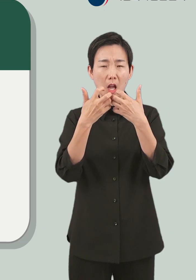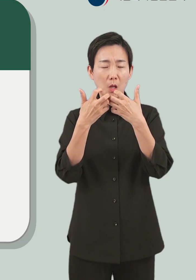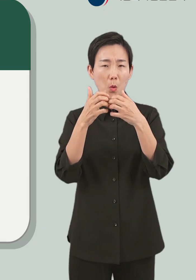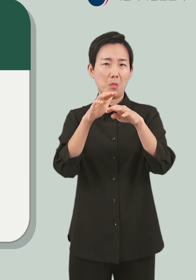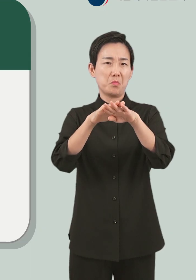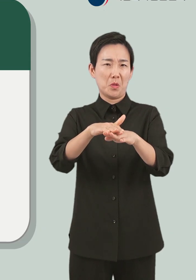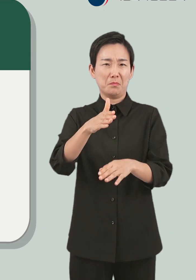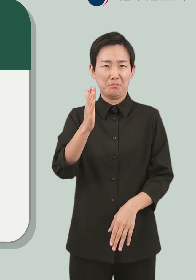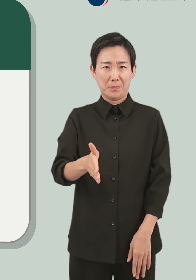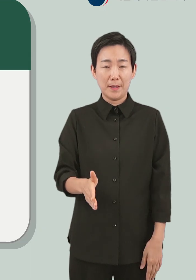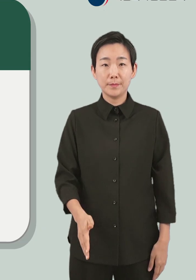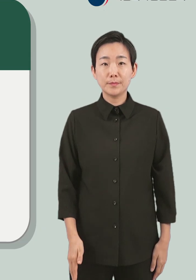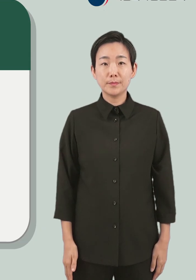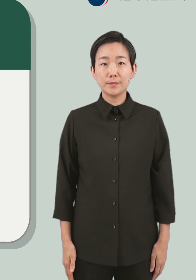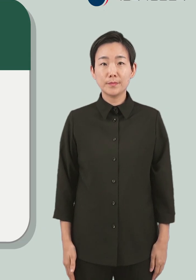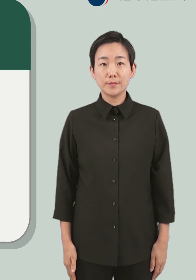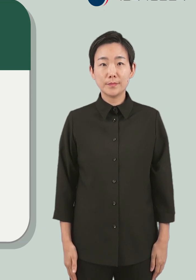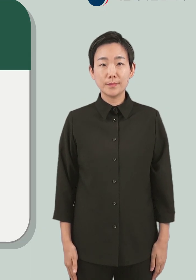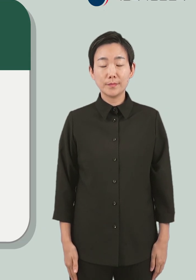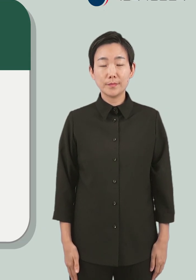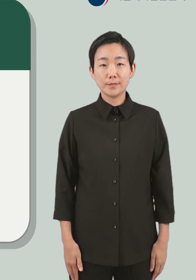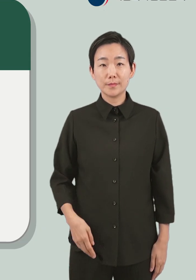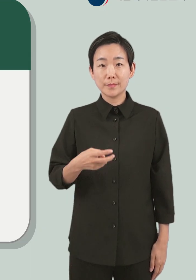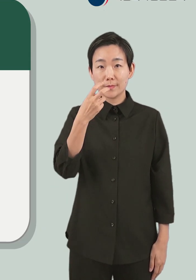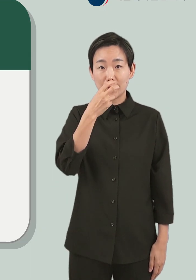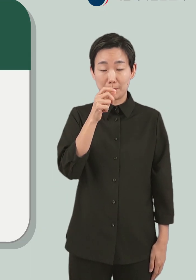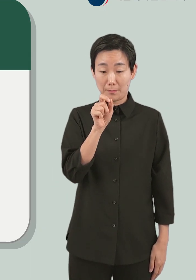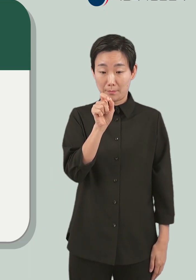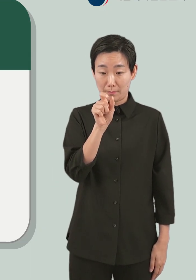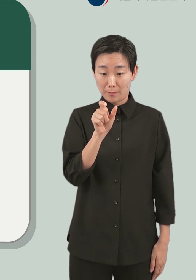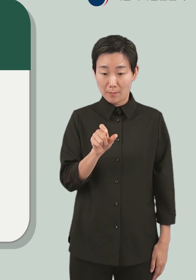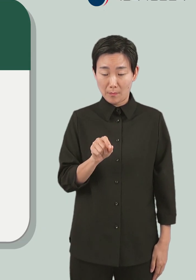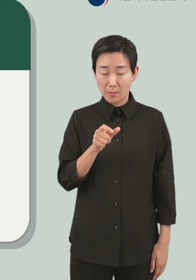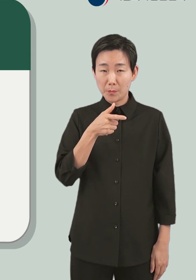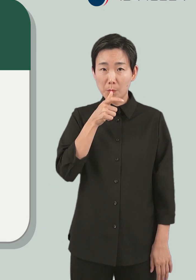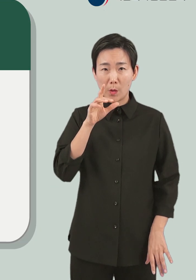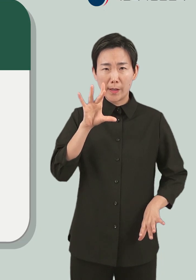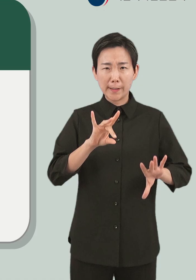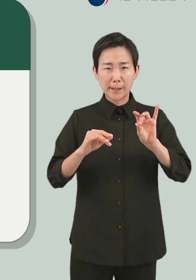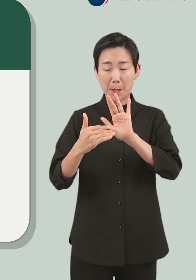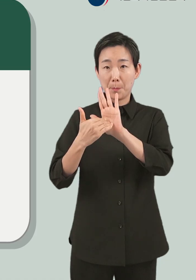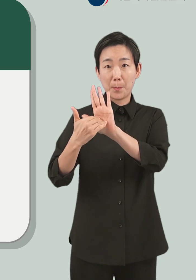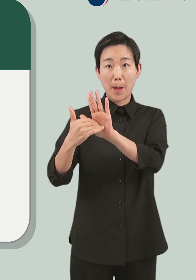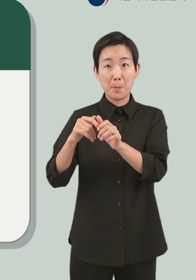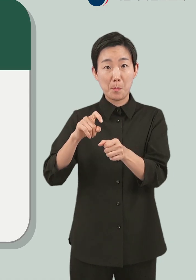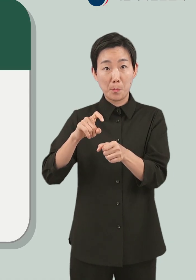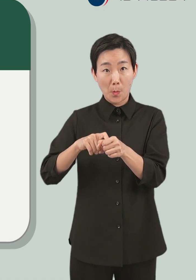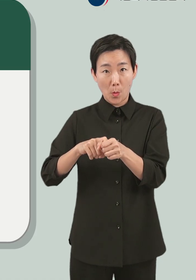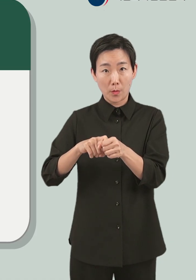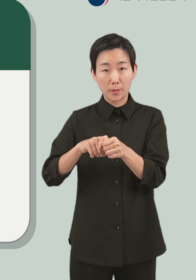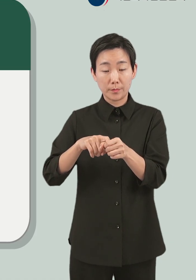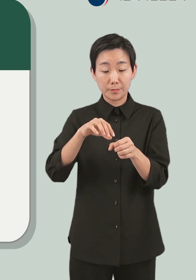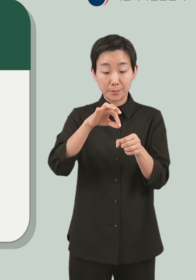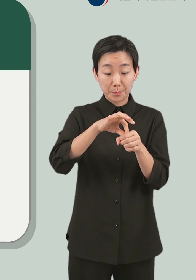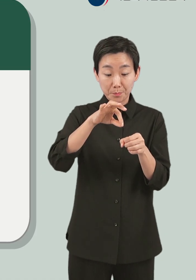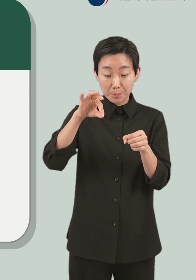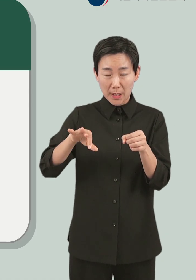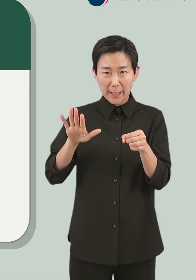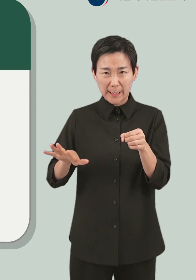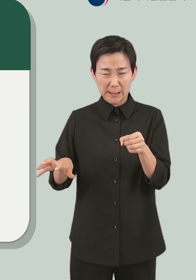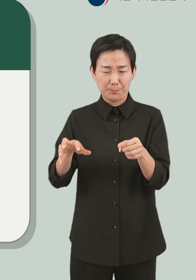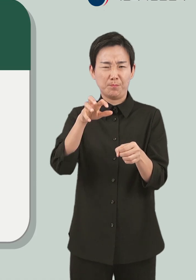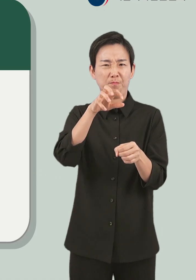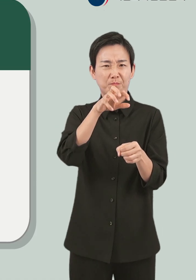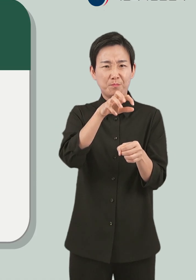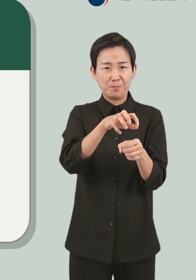보관하지 마십시오. 사용하지 않은 검사지는 본래의 검사지 용기에 뚜껑을 닫은 상태로 보관하십시오. 검사지를